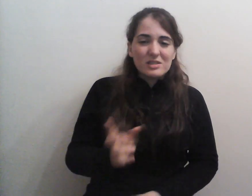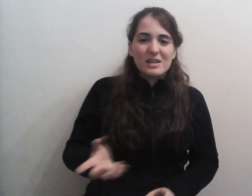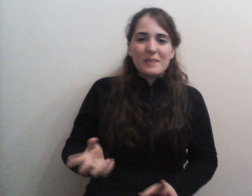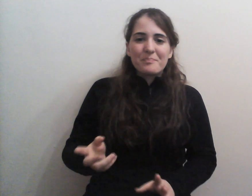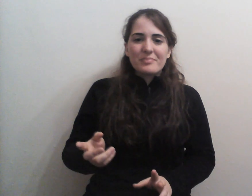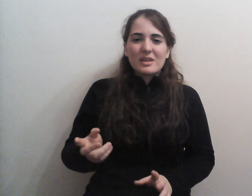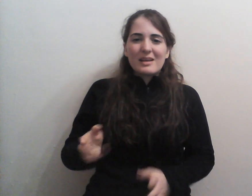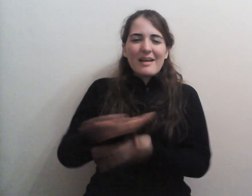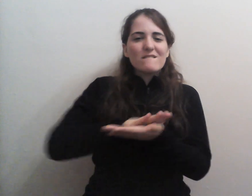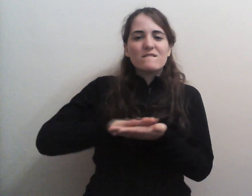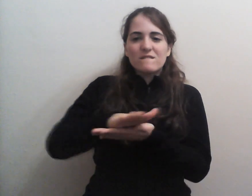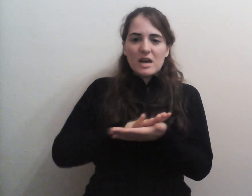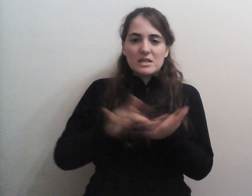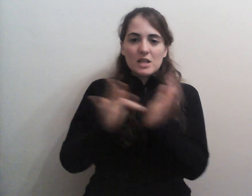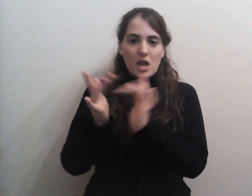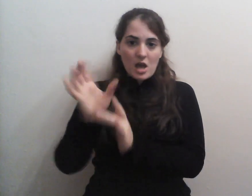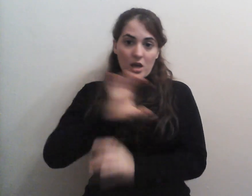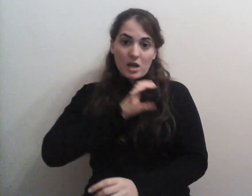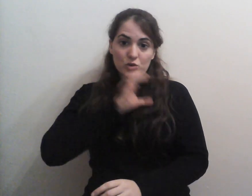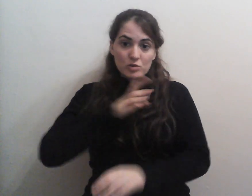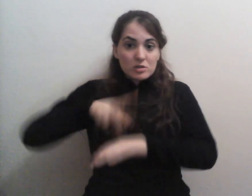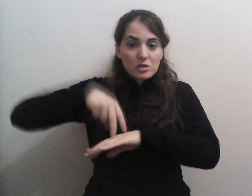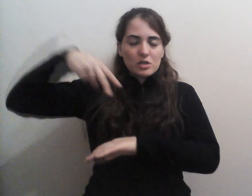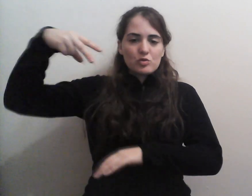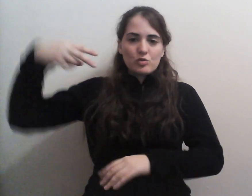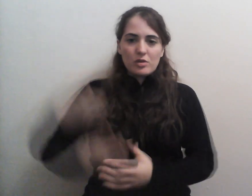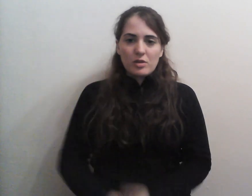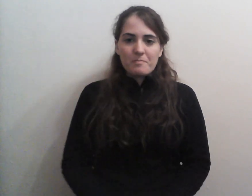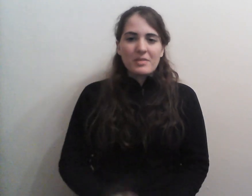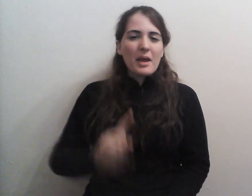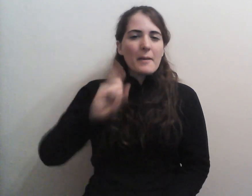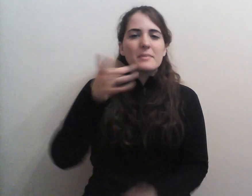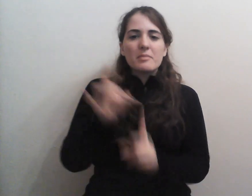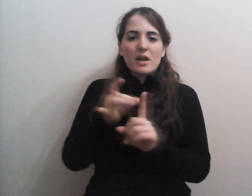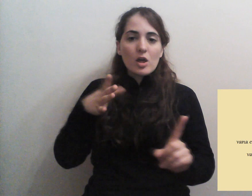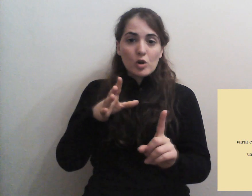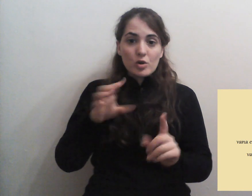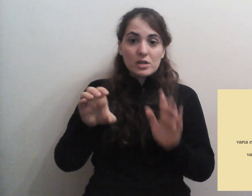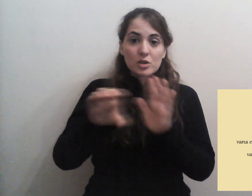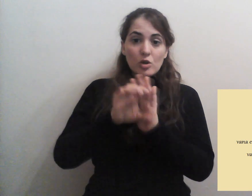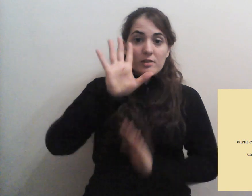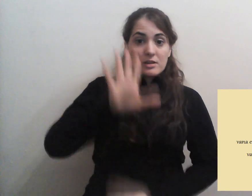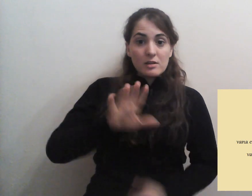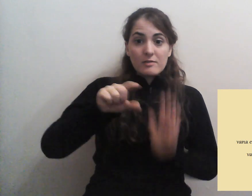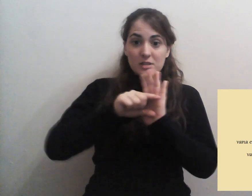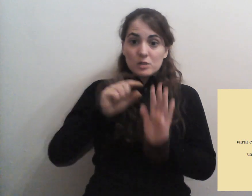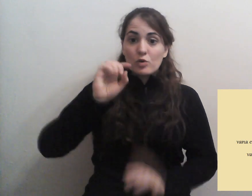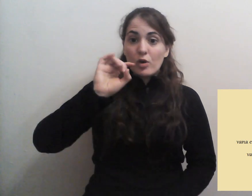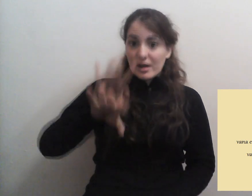Jesucristo. ¿Por qué? Porque explica Pablo en 1 Corintios 15, versículo 14, si Cristo no